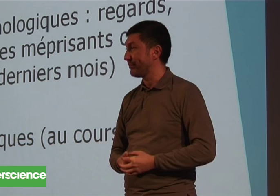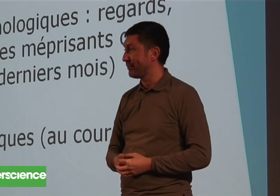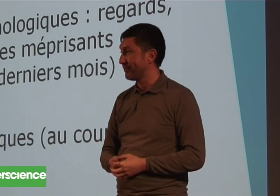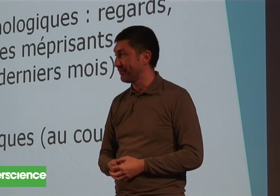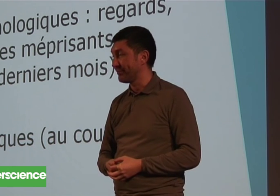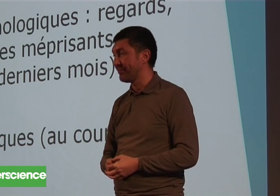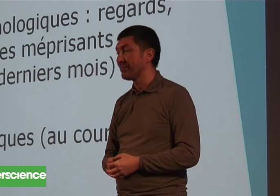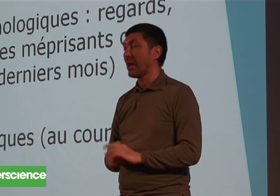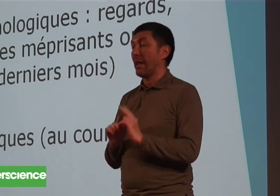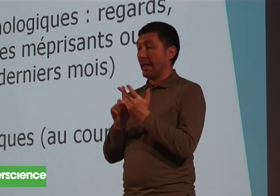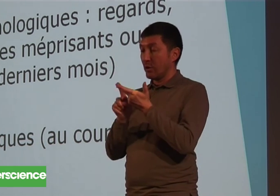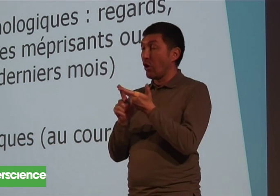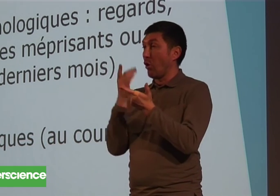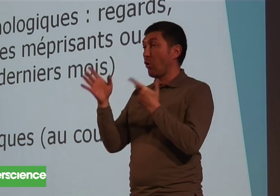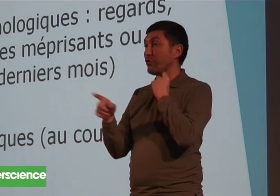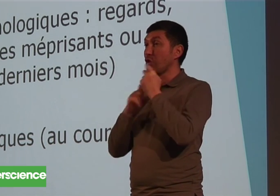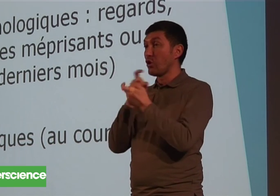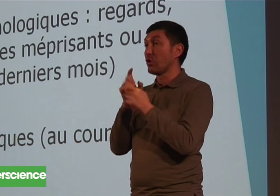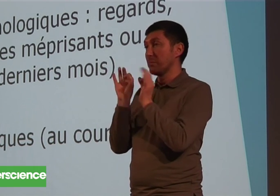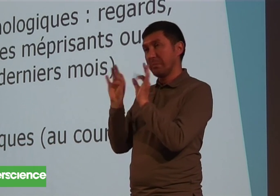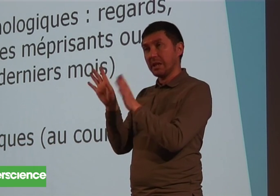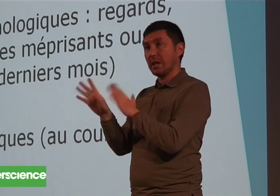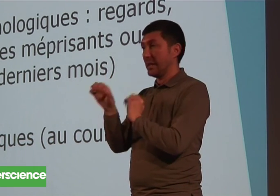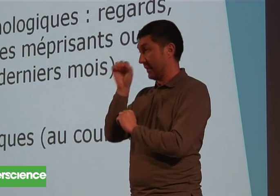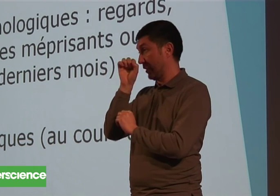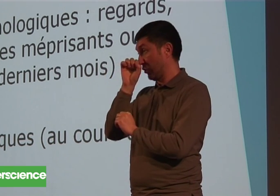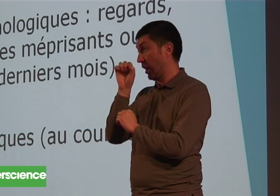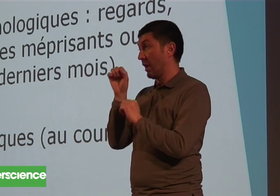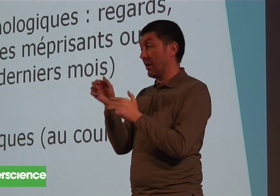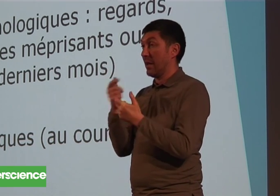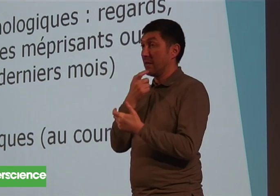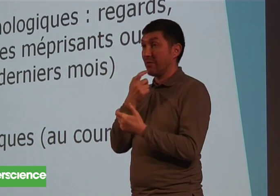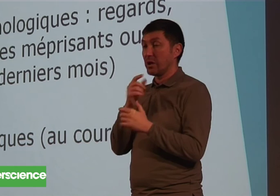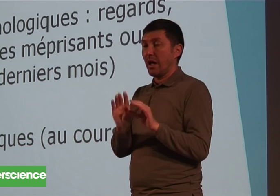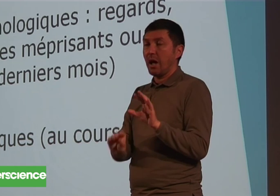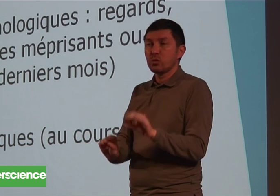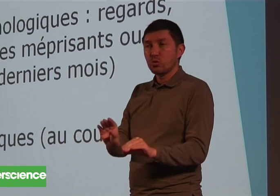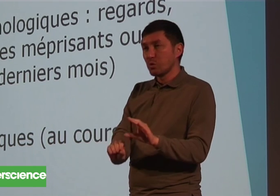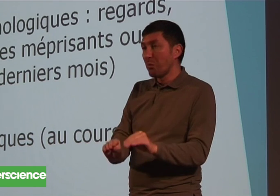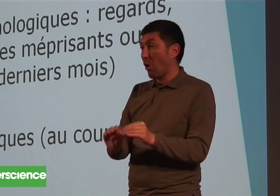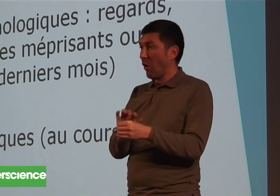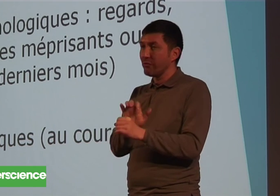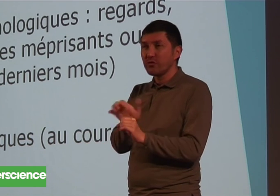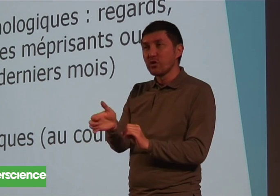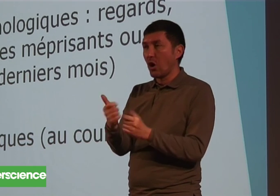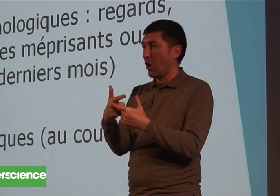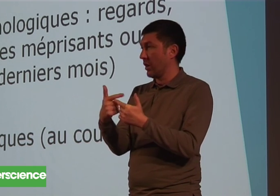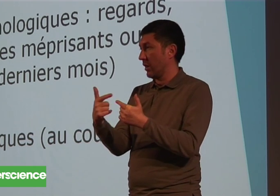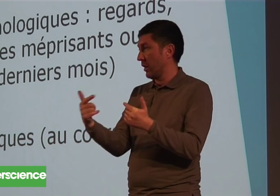Et enfin, on a interrogé les violences sexuelles au cours de la vie. Donc cela concerne à la fois les attouchements ou les viols, à la fois les actes